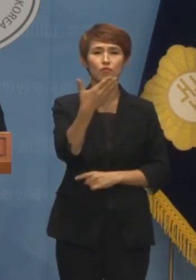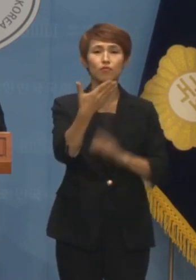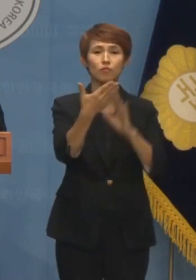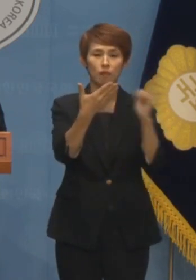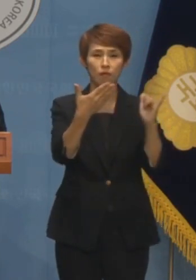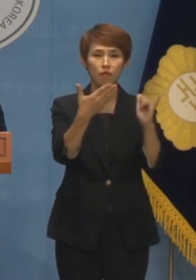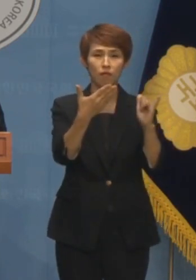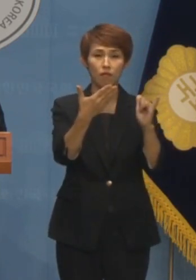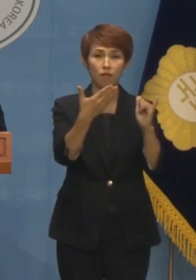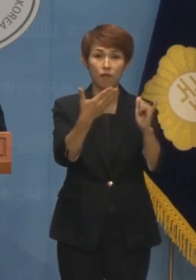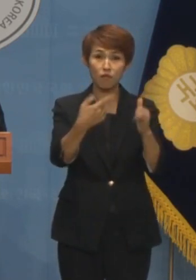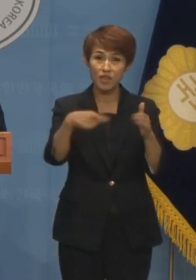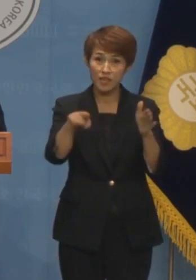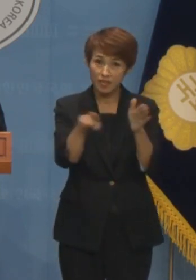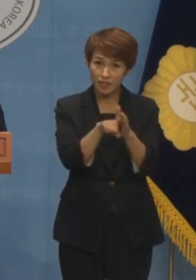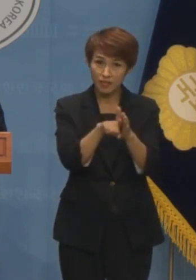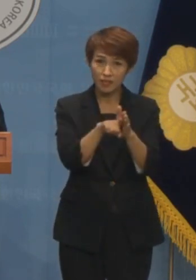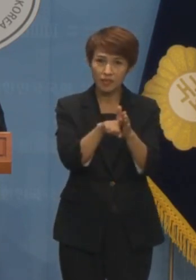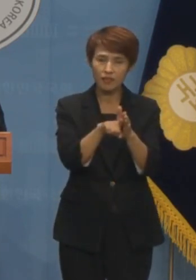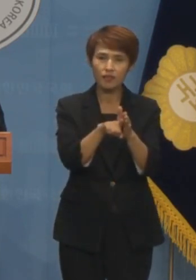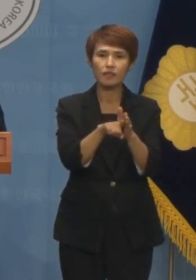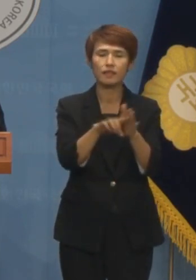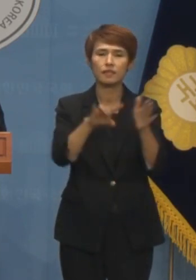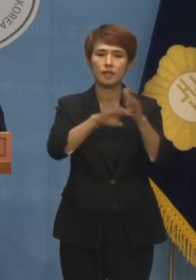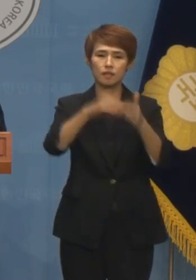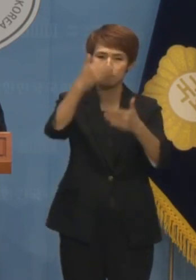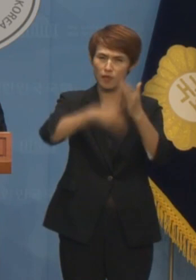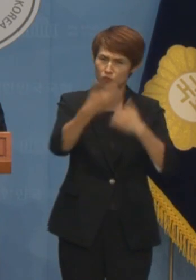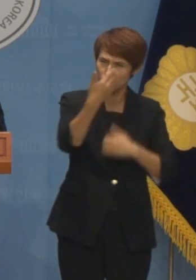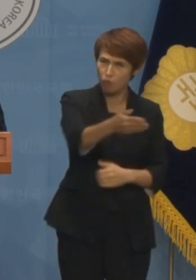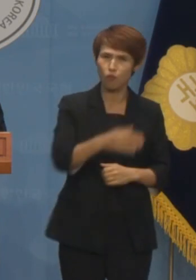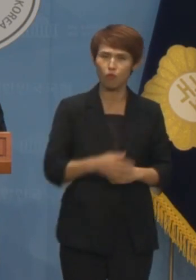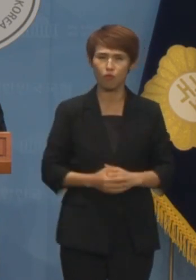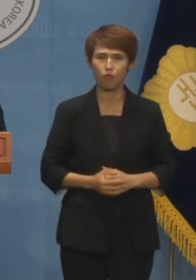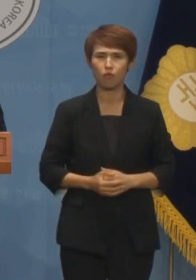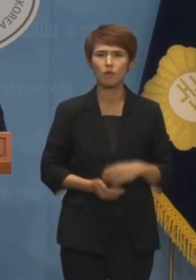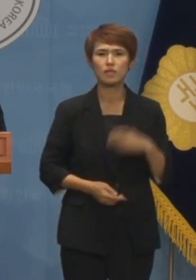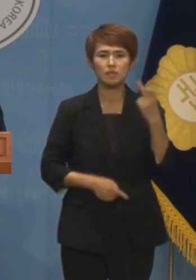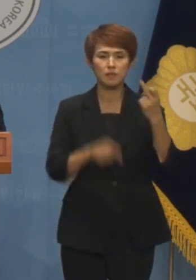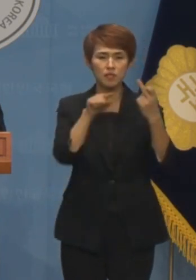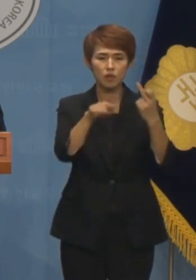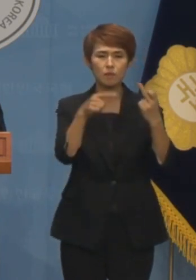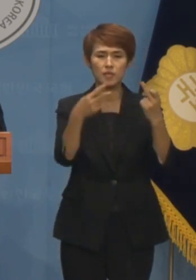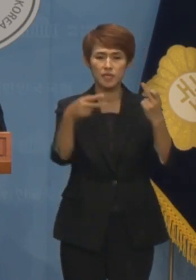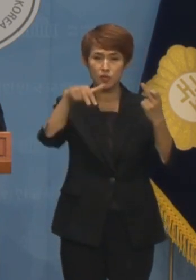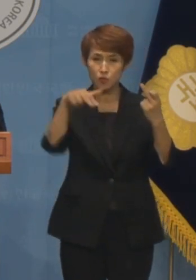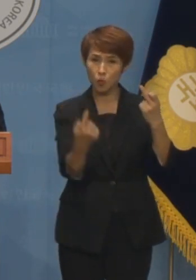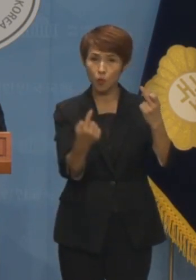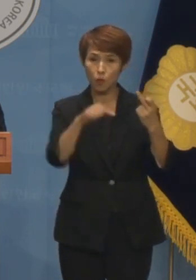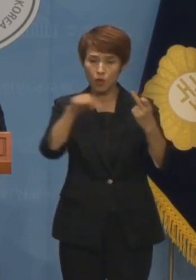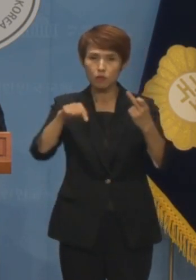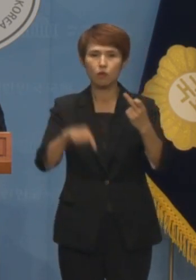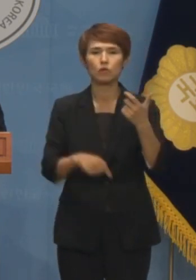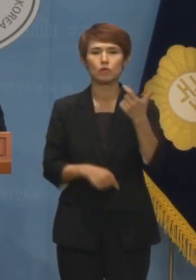199명의 초고액 자산가들이 전체 상속세 12.2조 원 중